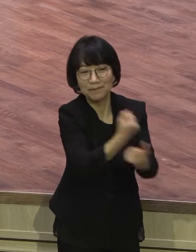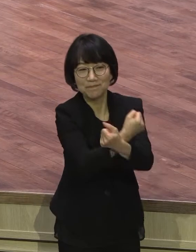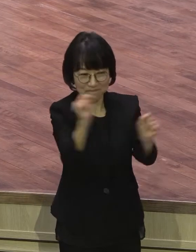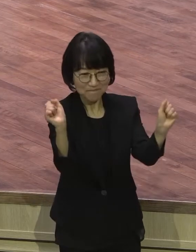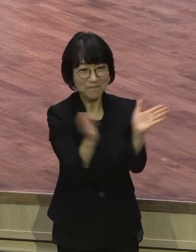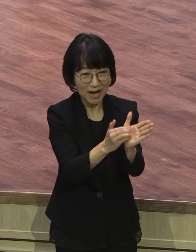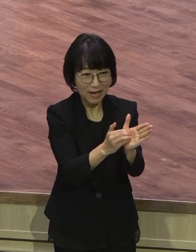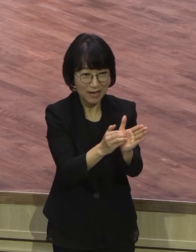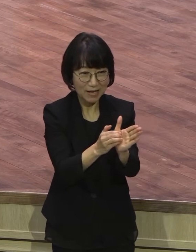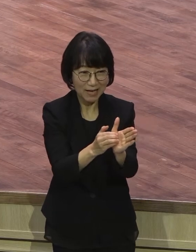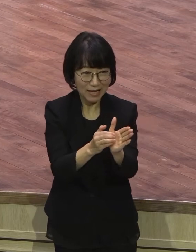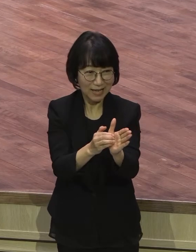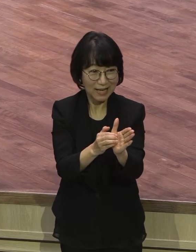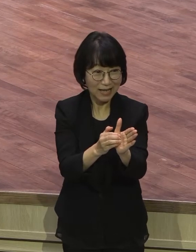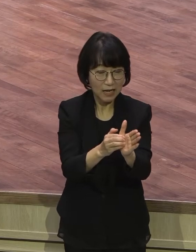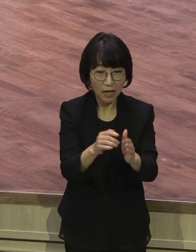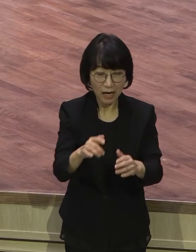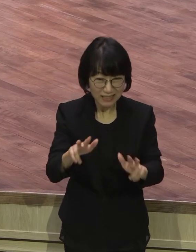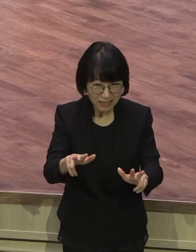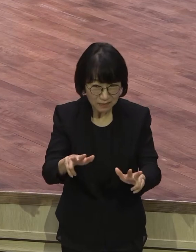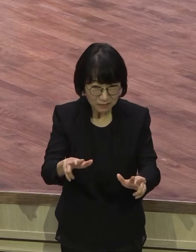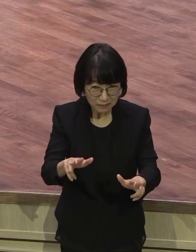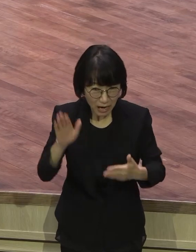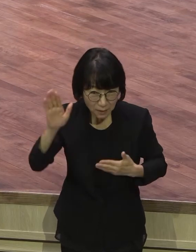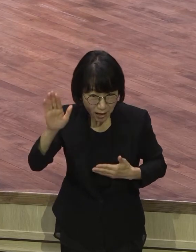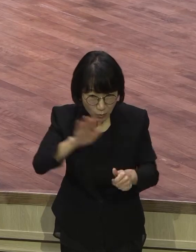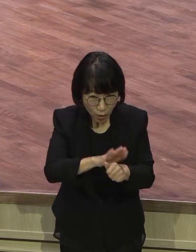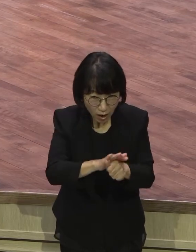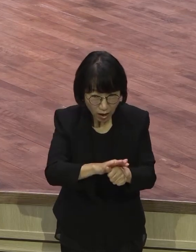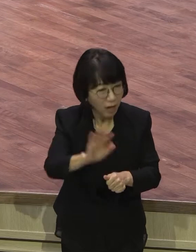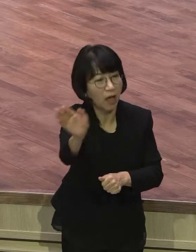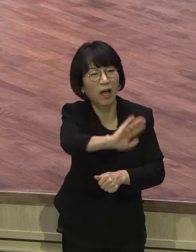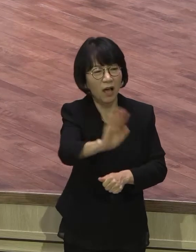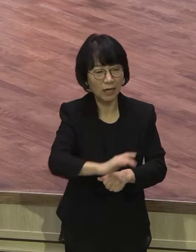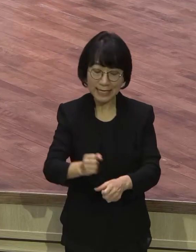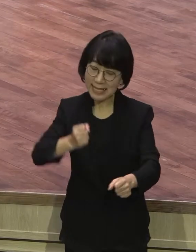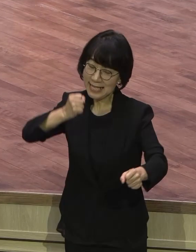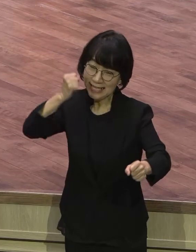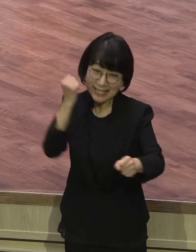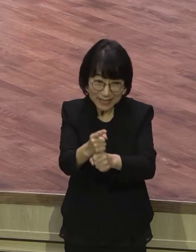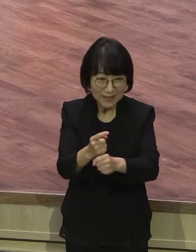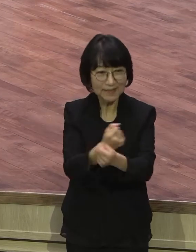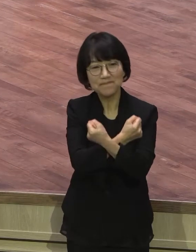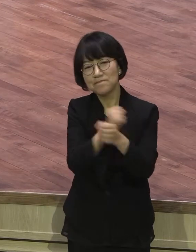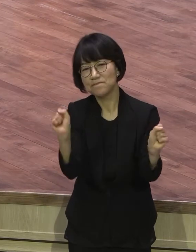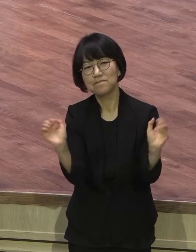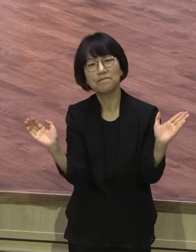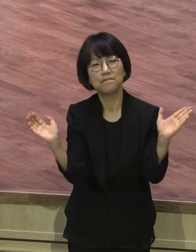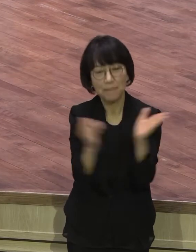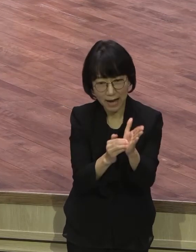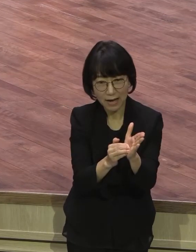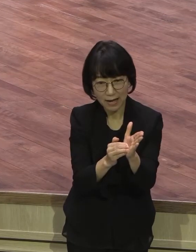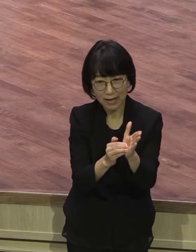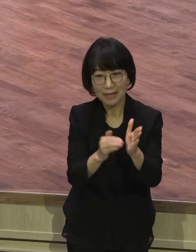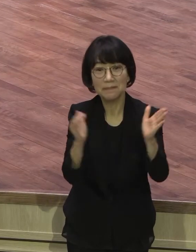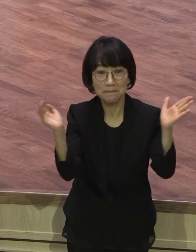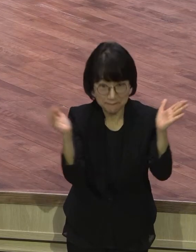지금 해방하고 있는 게 아니에요. 앞으로 해방할 것이 아니에요. 완전히 해방이 되어졌다는